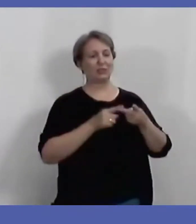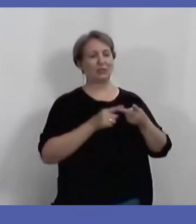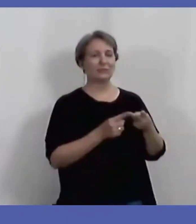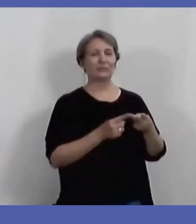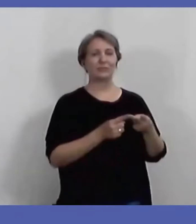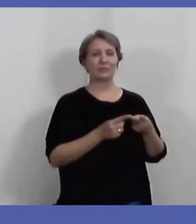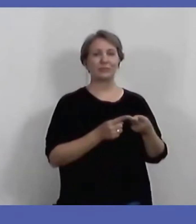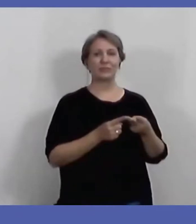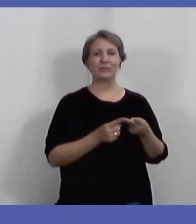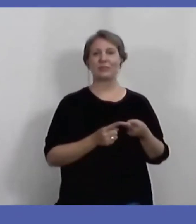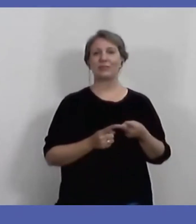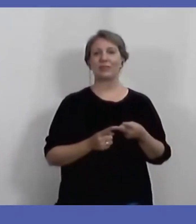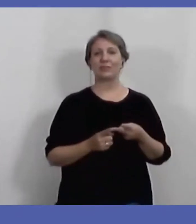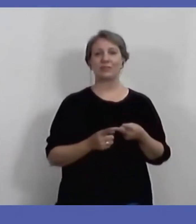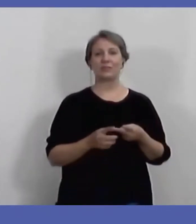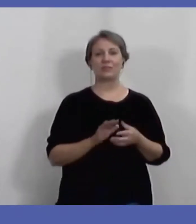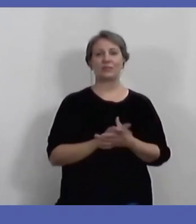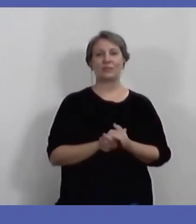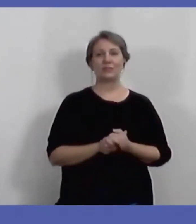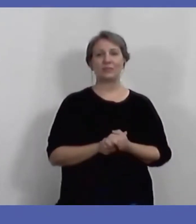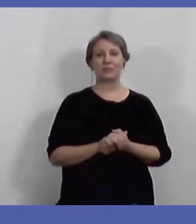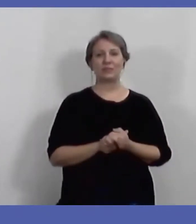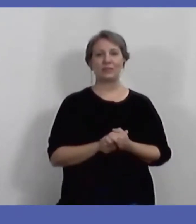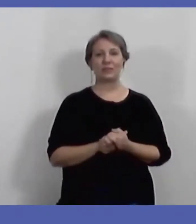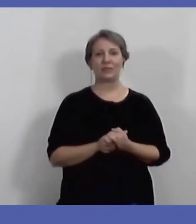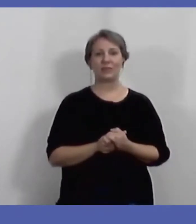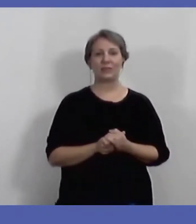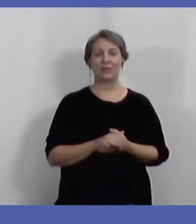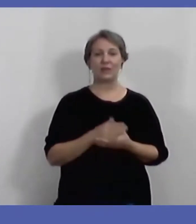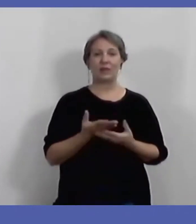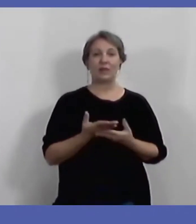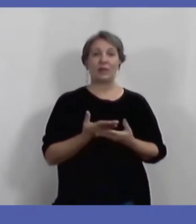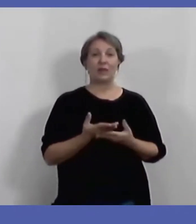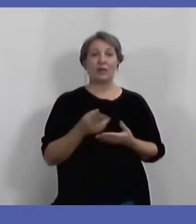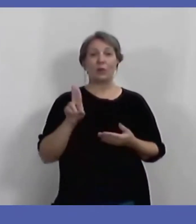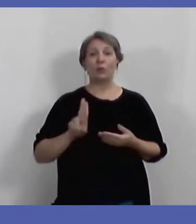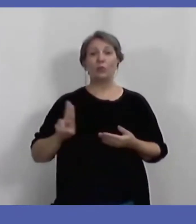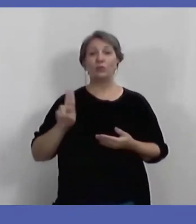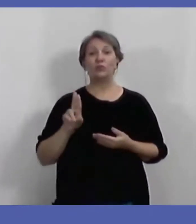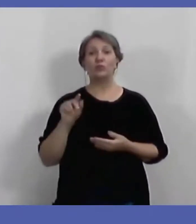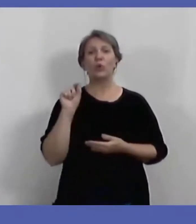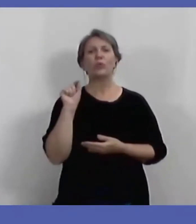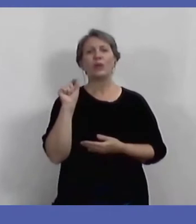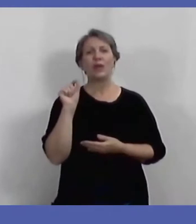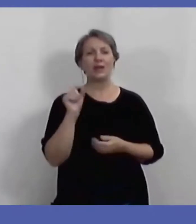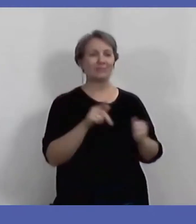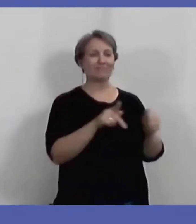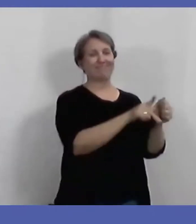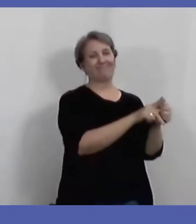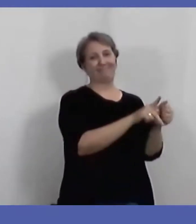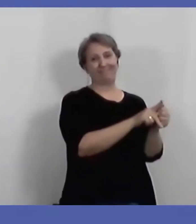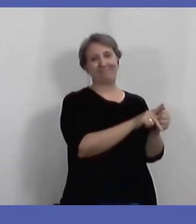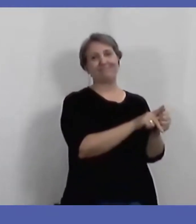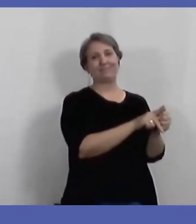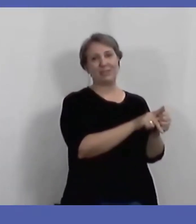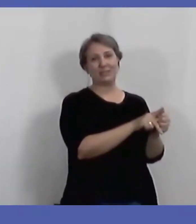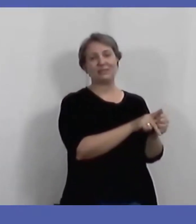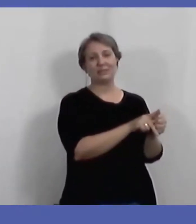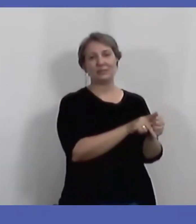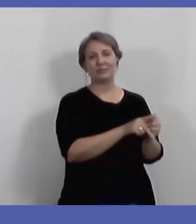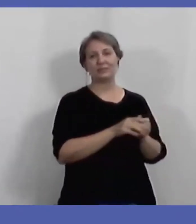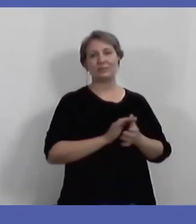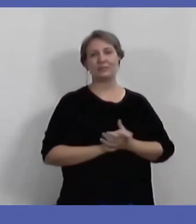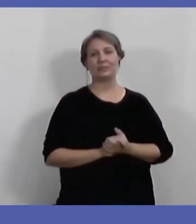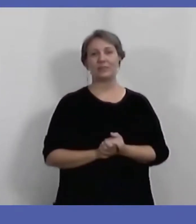Tem que usar o mesmo. Não, tinha que usar o Pedro. Apesar de que Pedro era um judeu, apesar